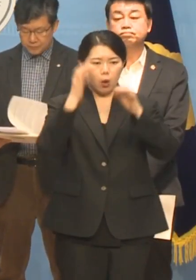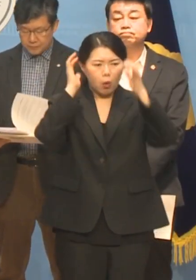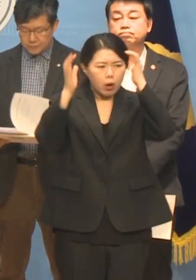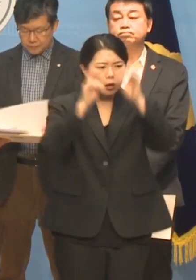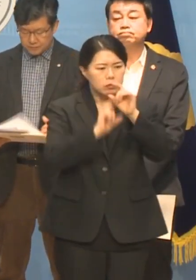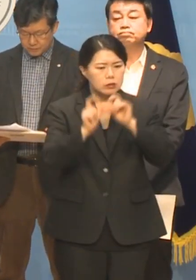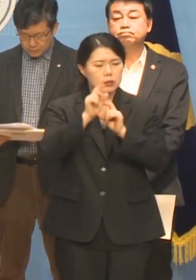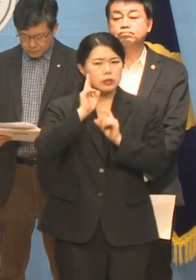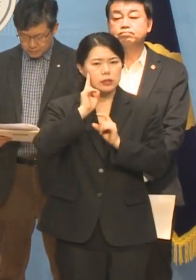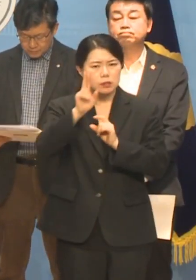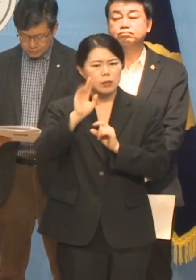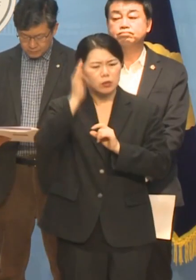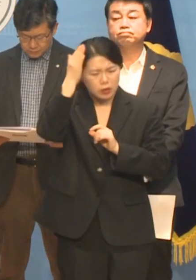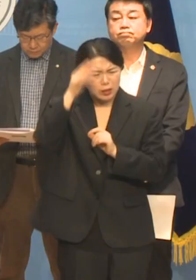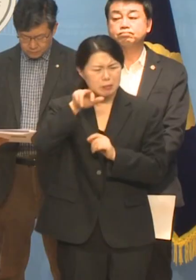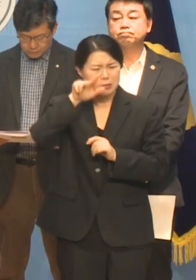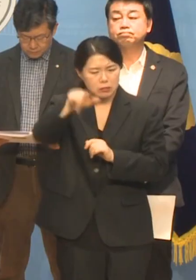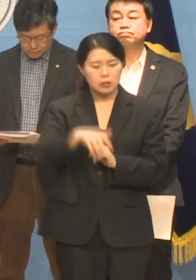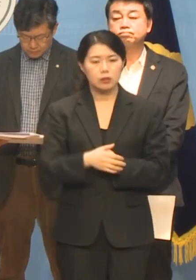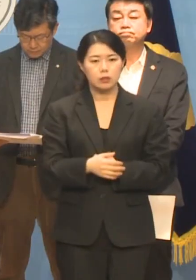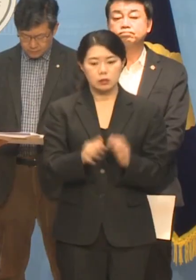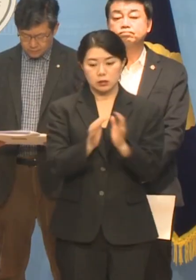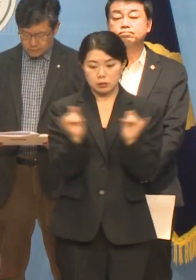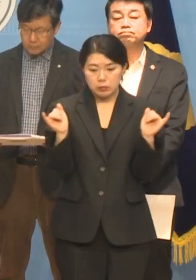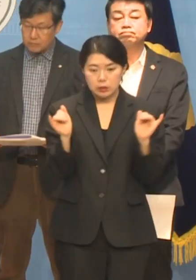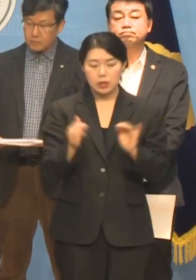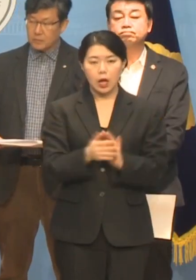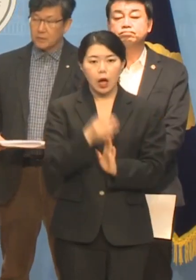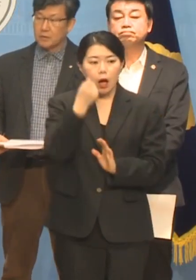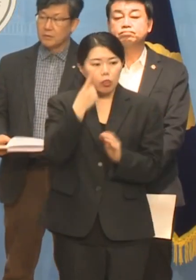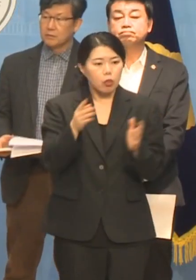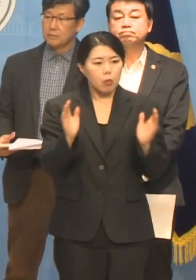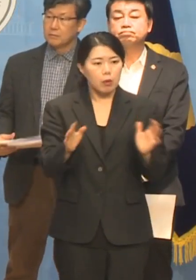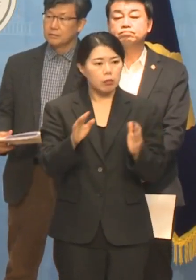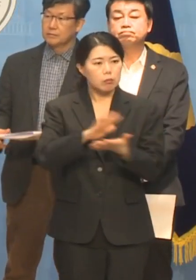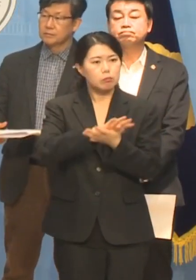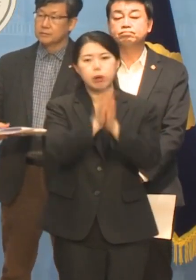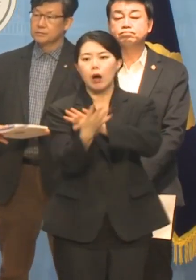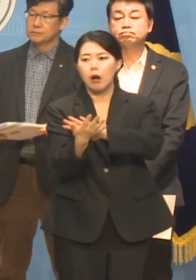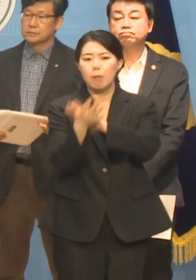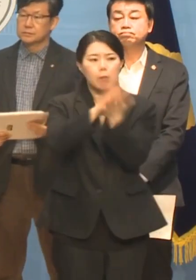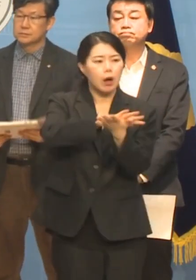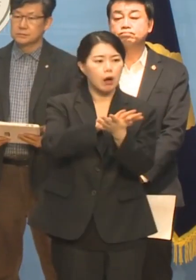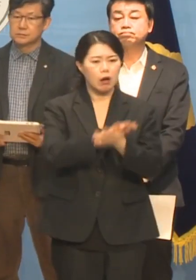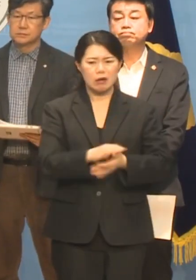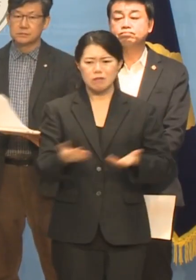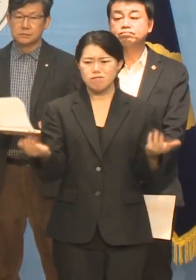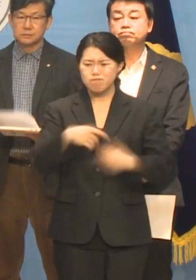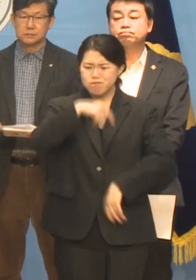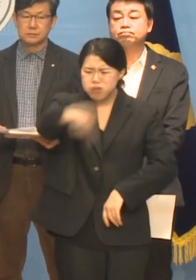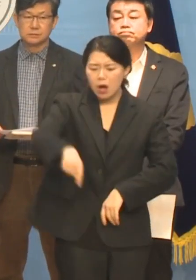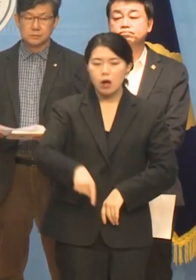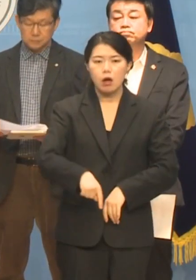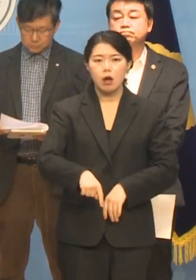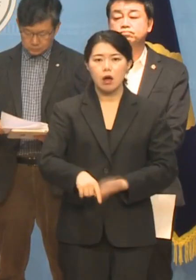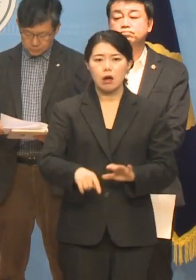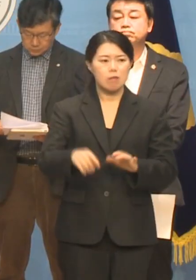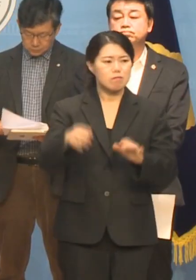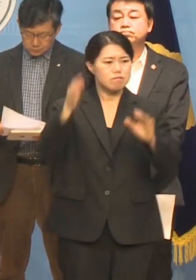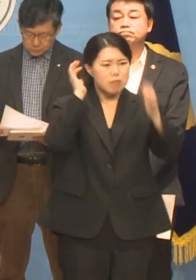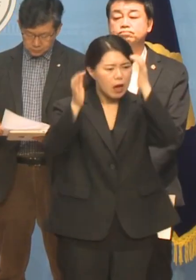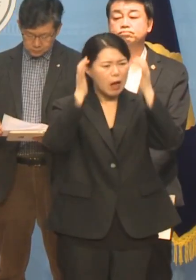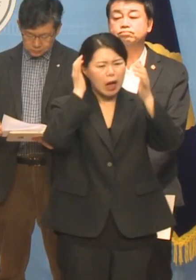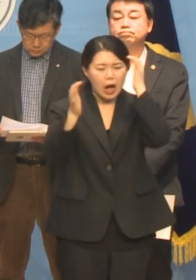가중되고 있다며 비판하고, 시민들은 한 달 만에 뒤집고 무슨 일을 이따위로 하느냐, 이랬다